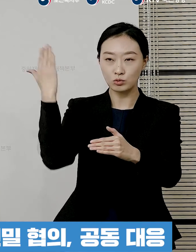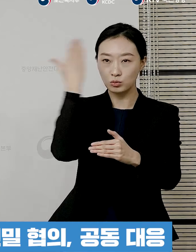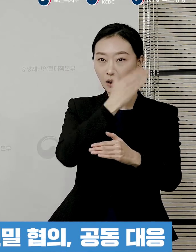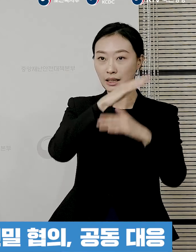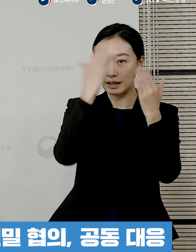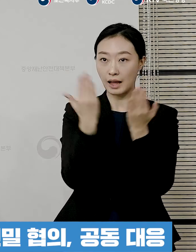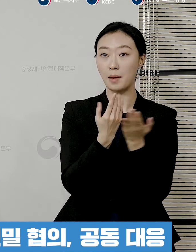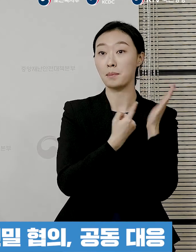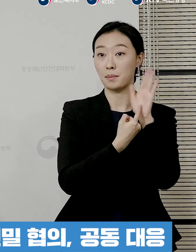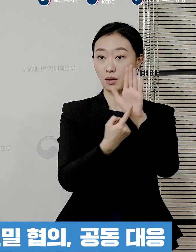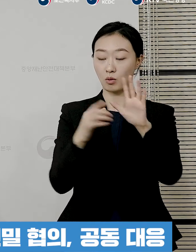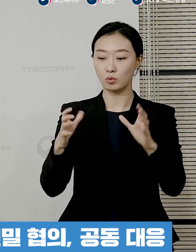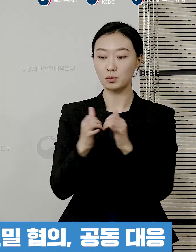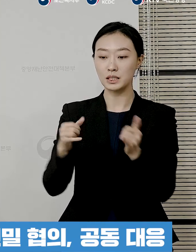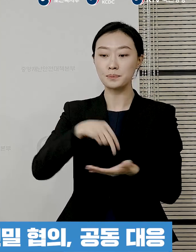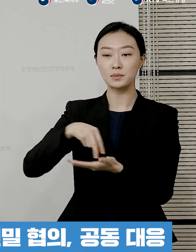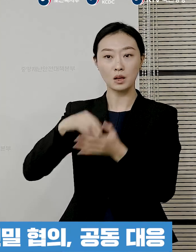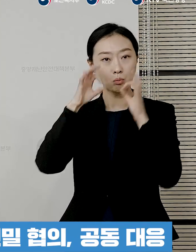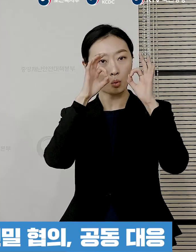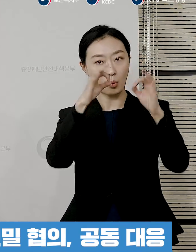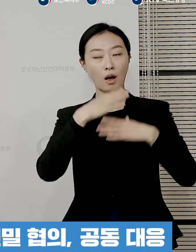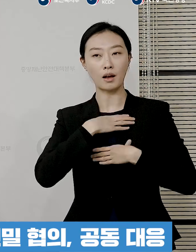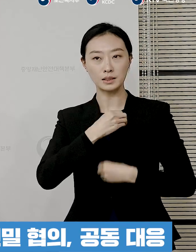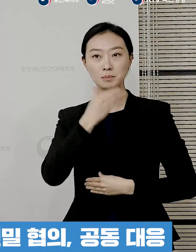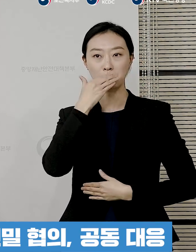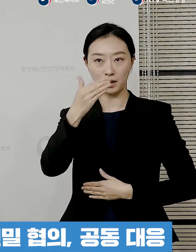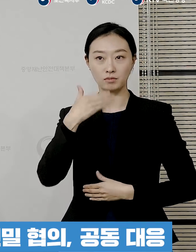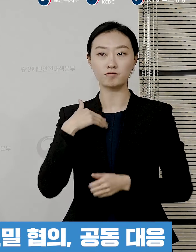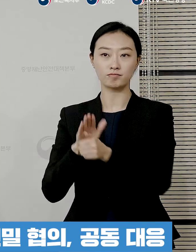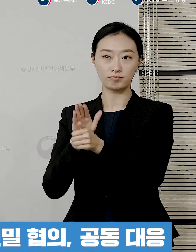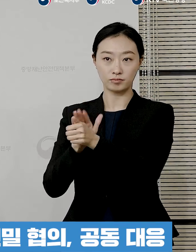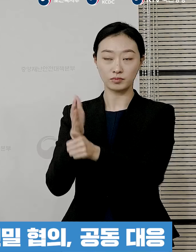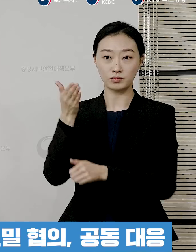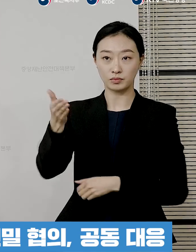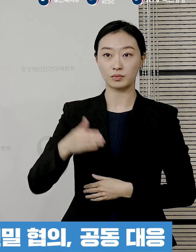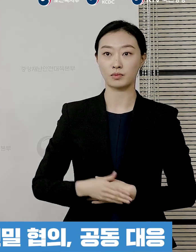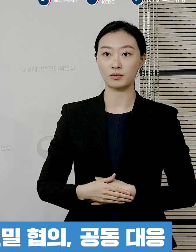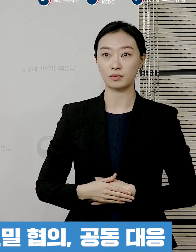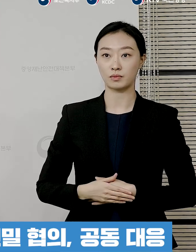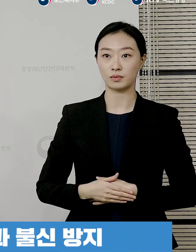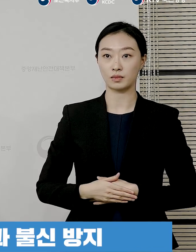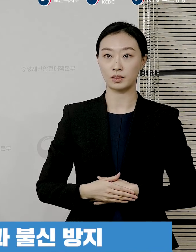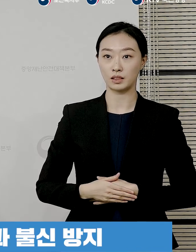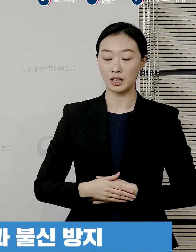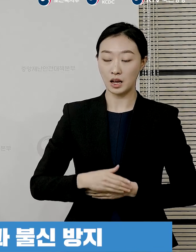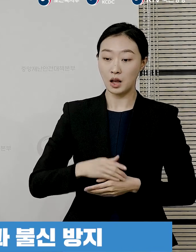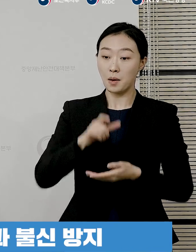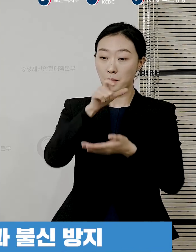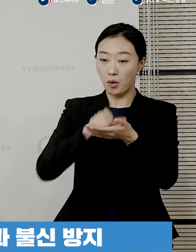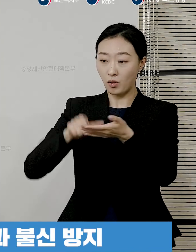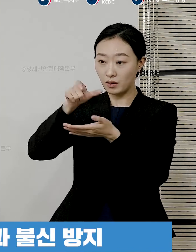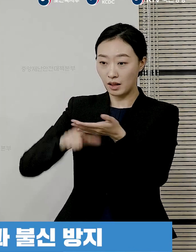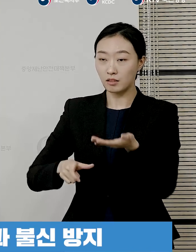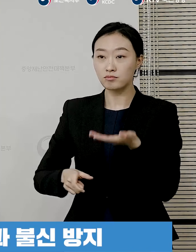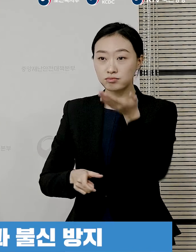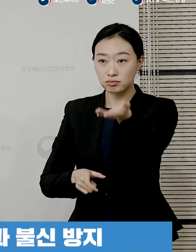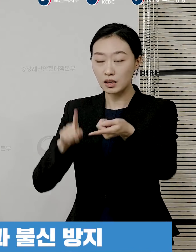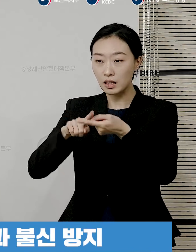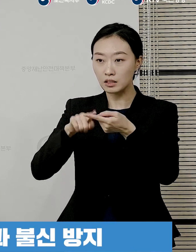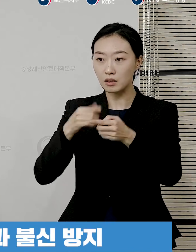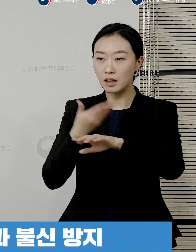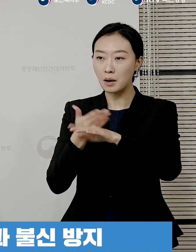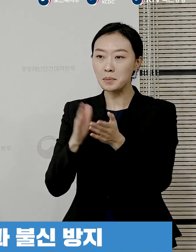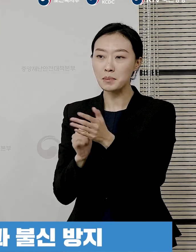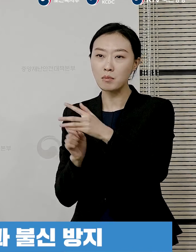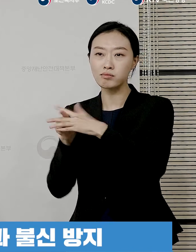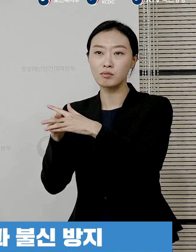과정을 투명하게 밝혀 국민들이 안심하실 수 있도록 하겠습니다. 정부는 지자체에 배포되는 명단의